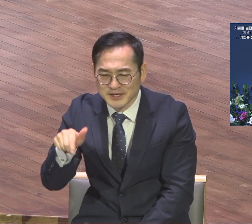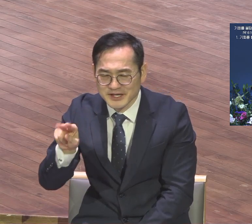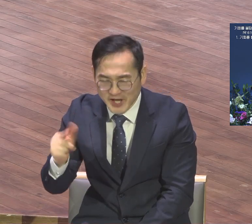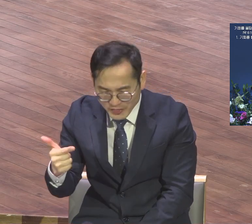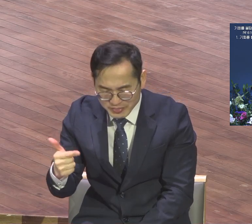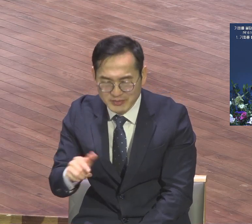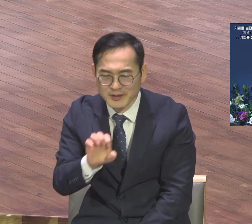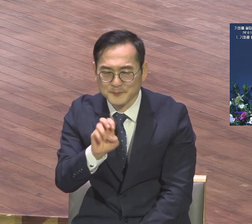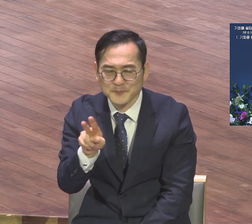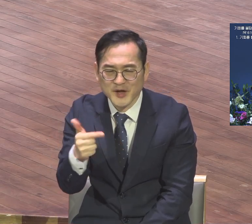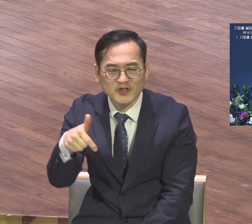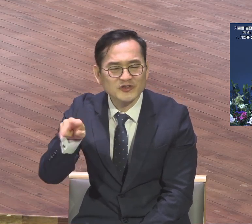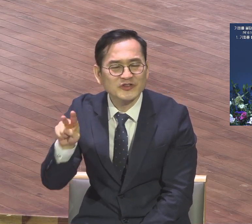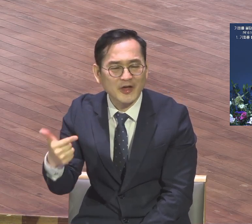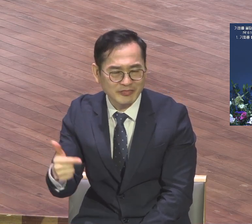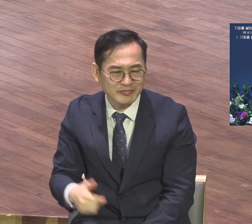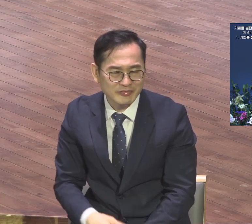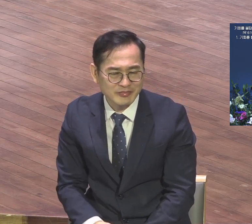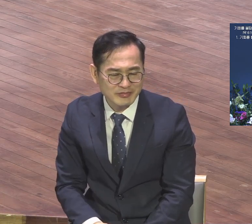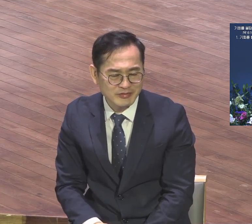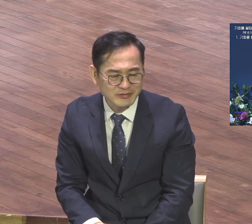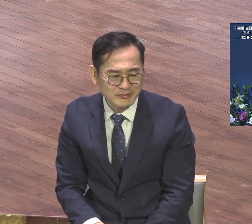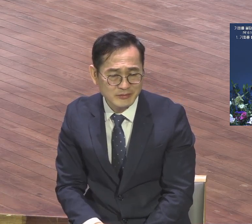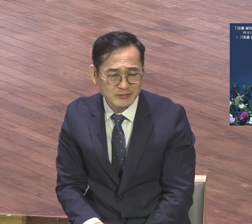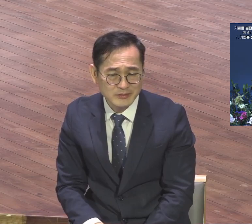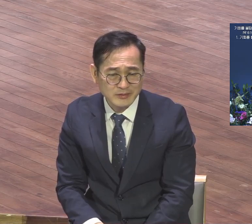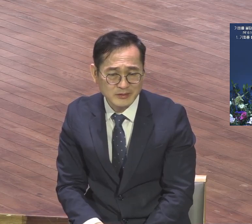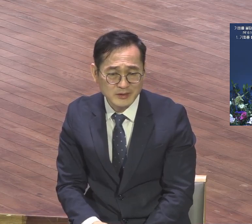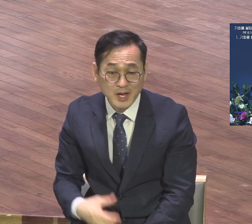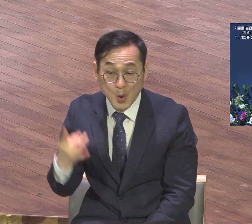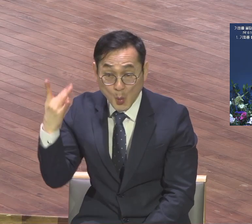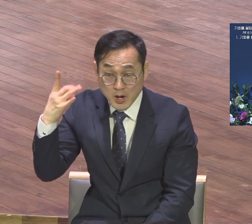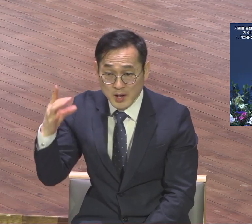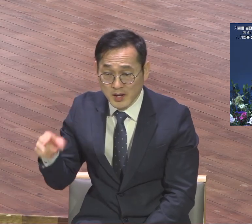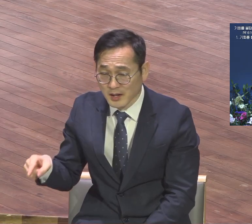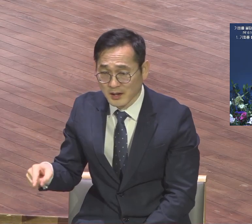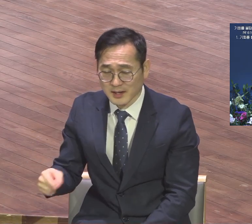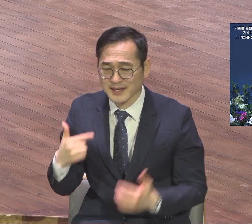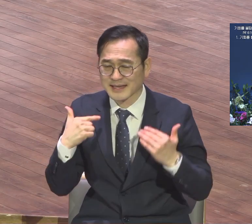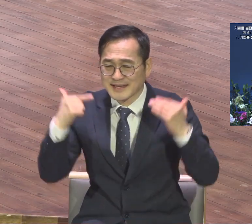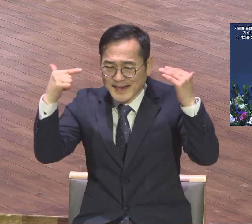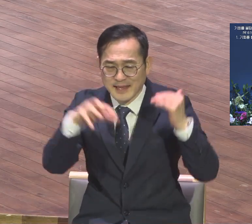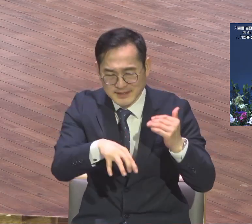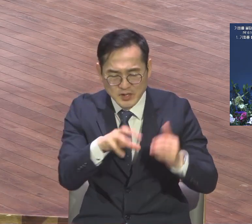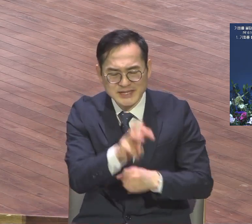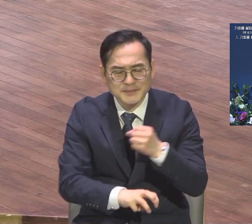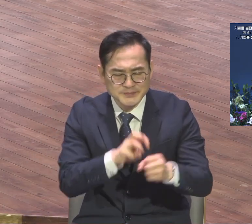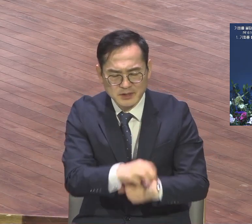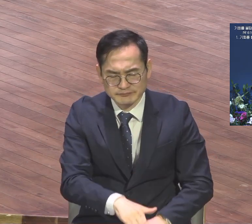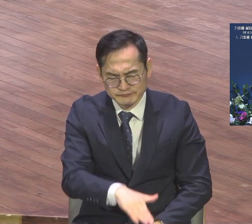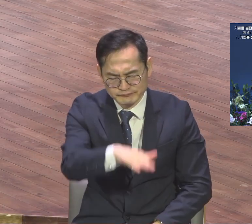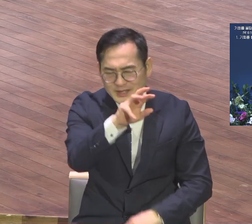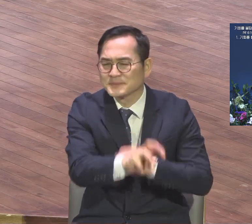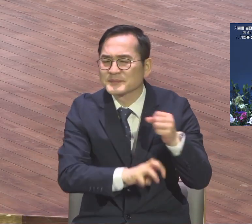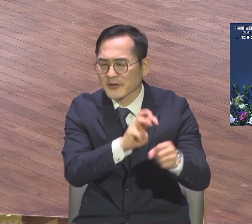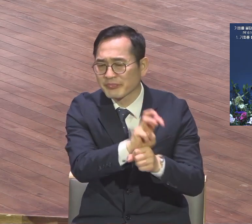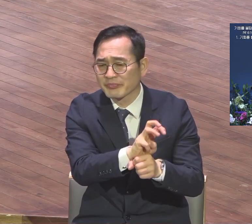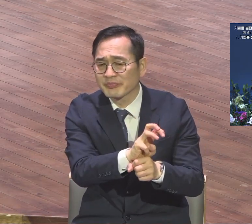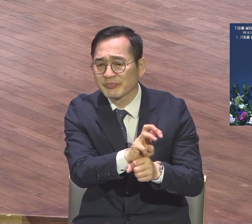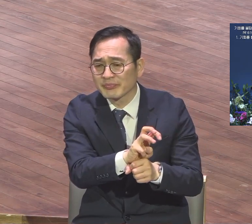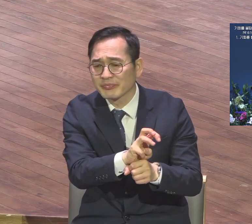나사렛은 예수님이 공생을 시작하기 전 30년 동안 거기서 살아서 같은 동네에서